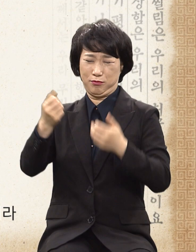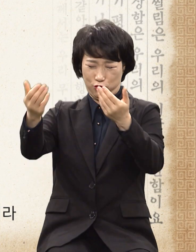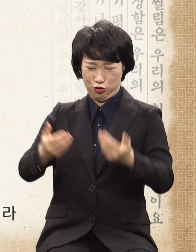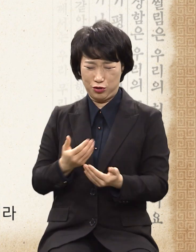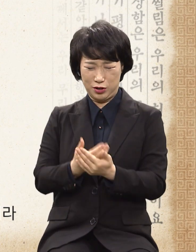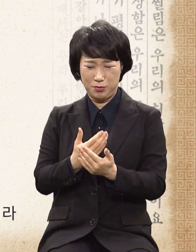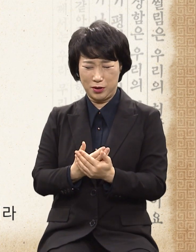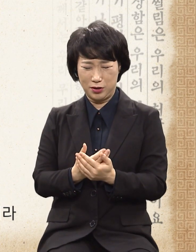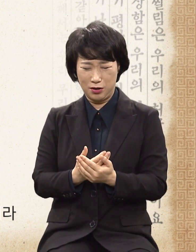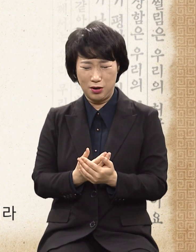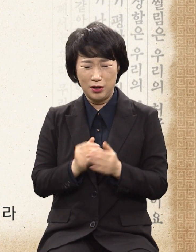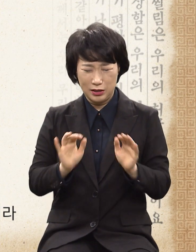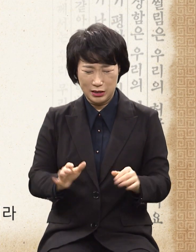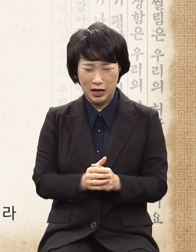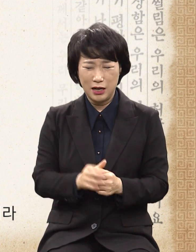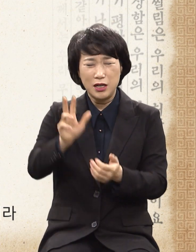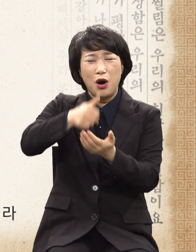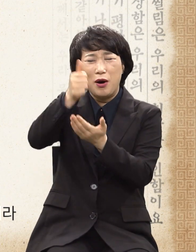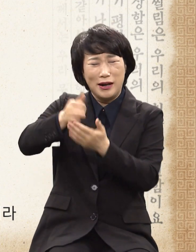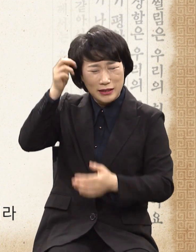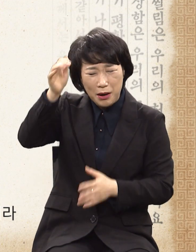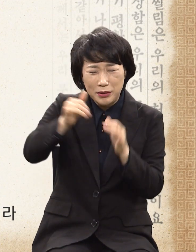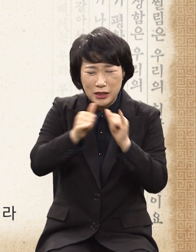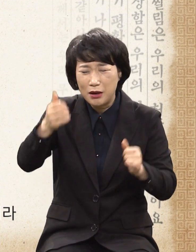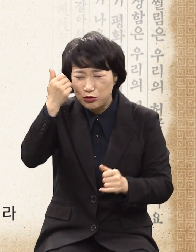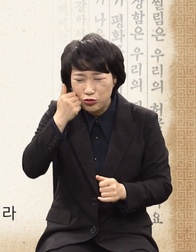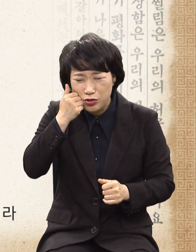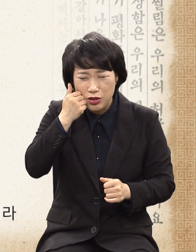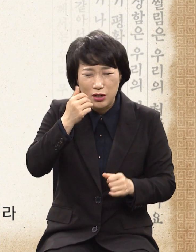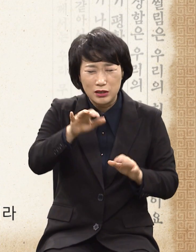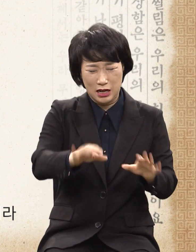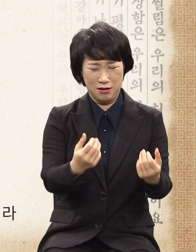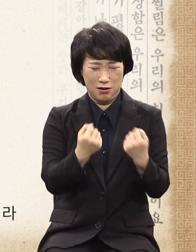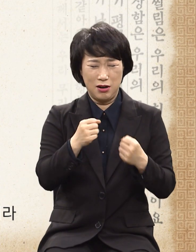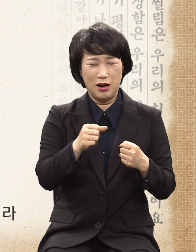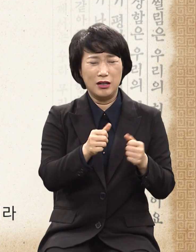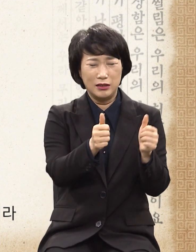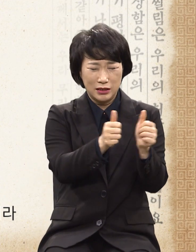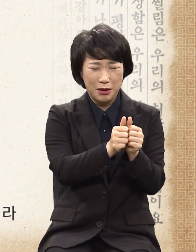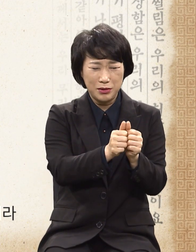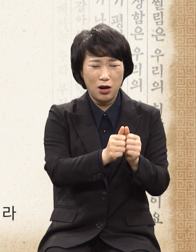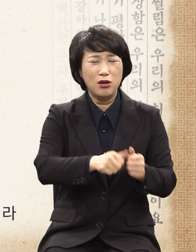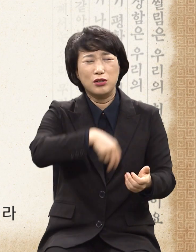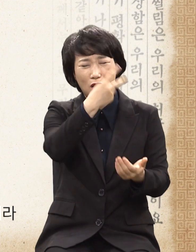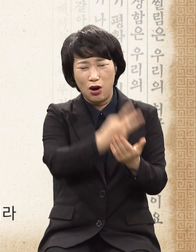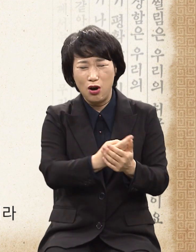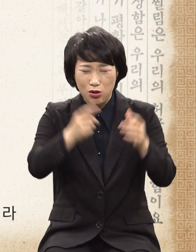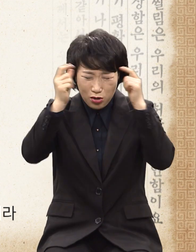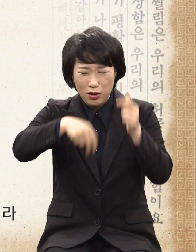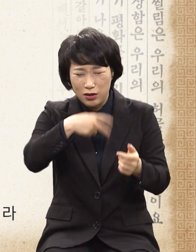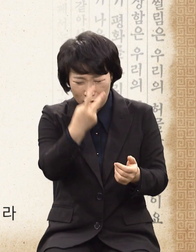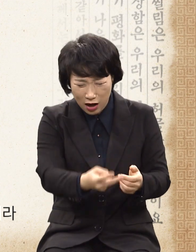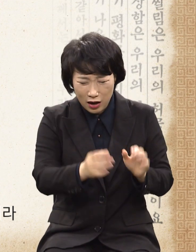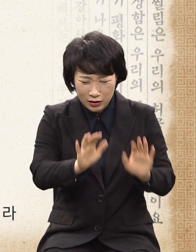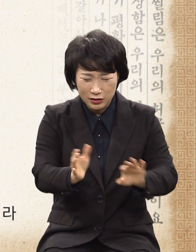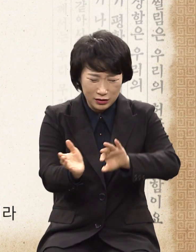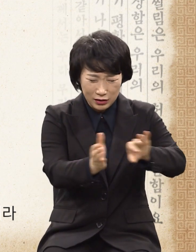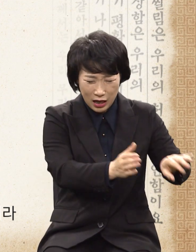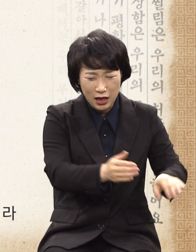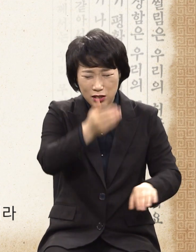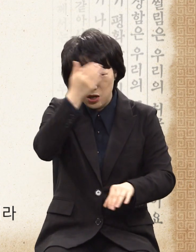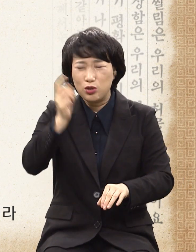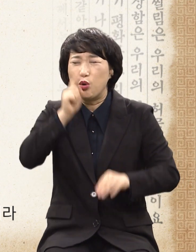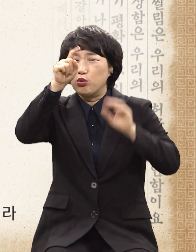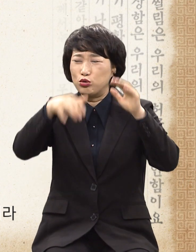원합니다. 여호와를 앙망하는 자 장정이라도 넘어지고 주요 송아지라도 자빠지나